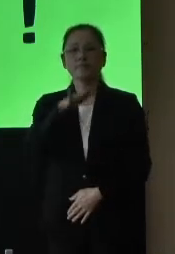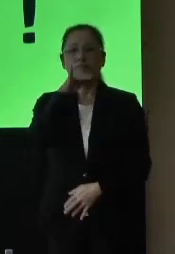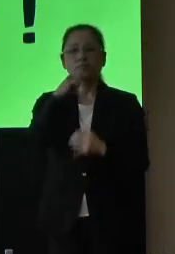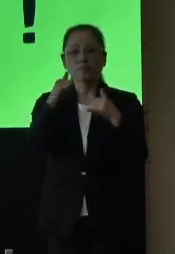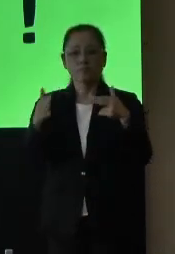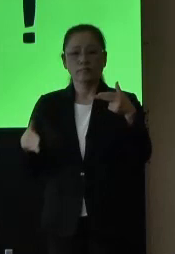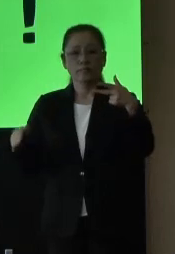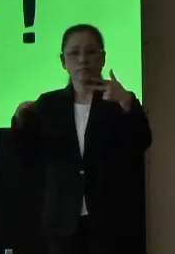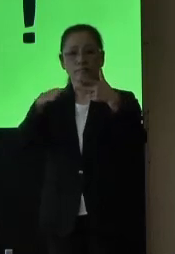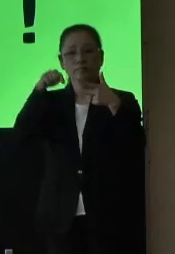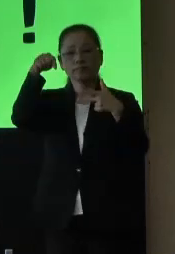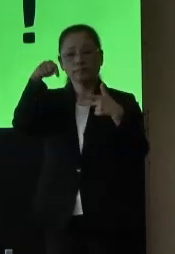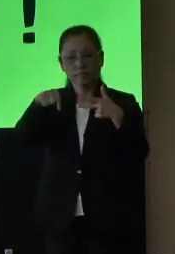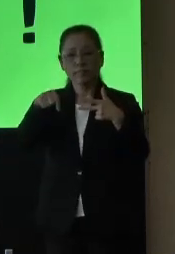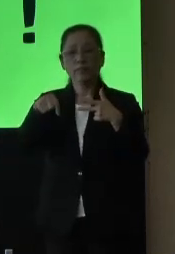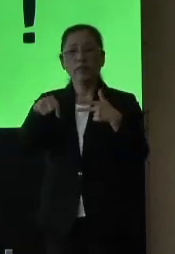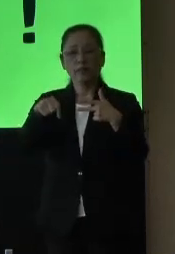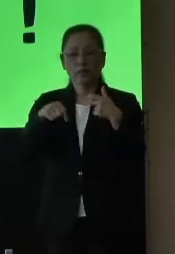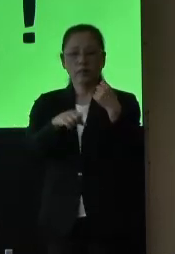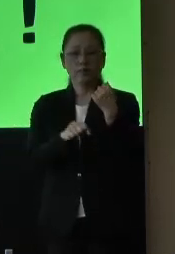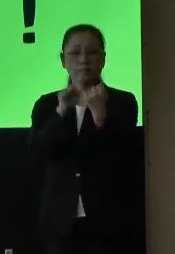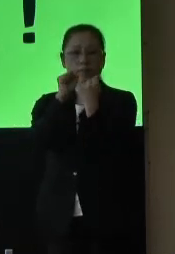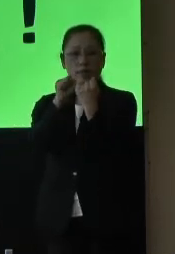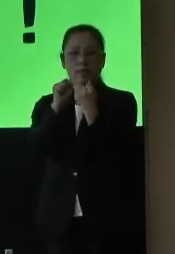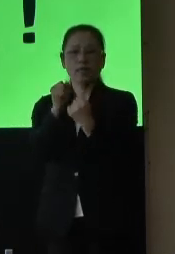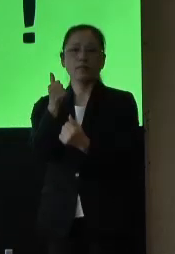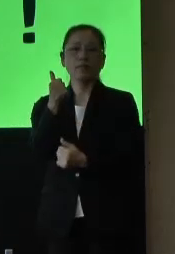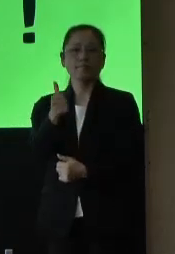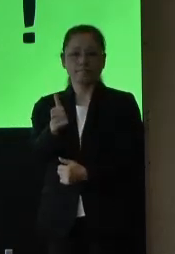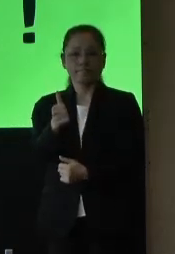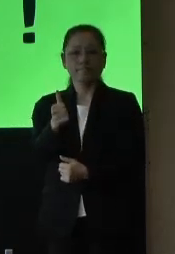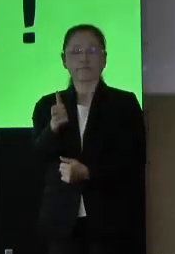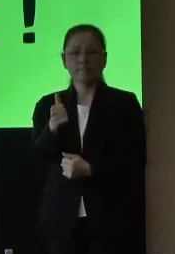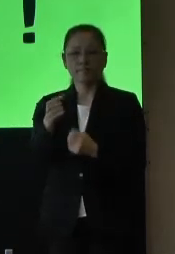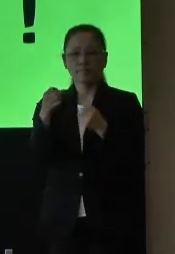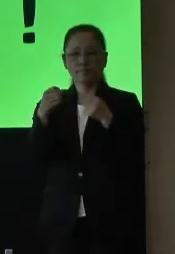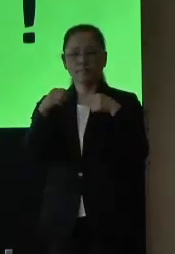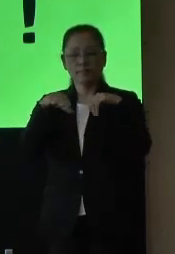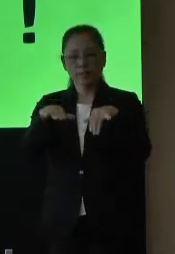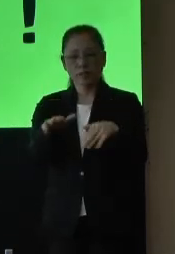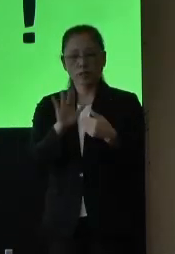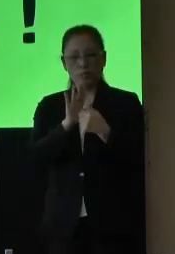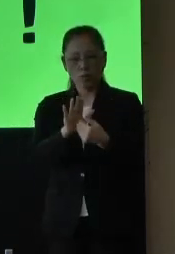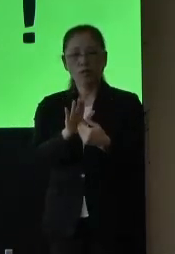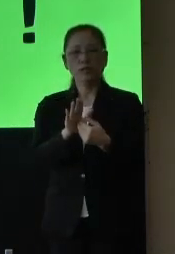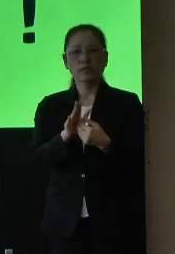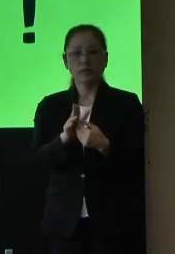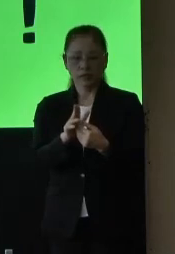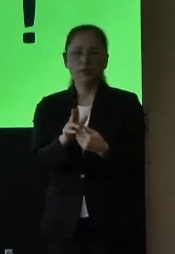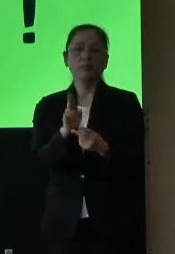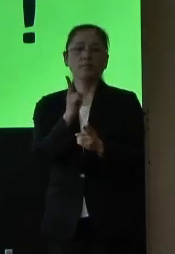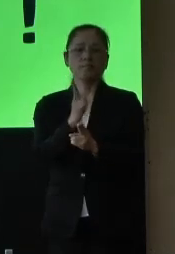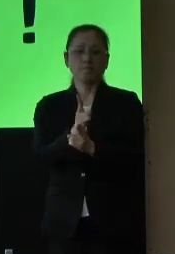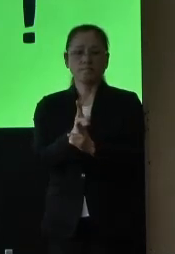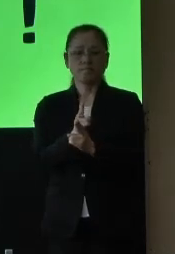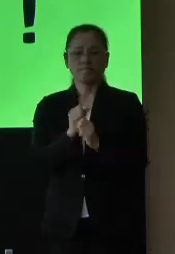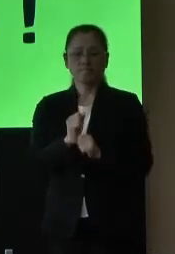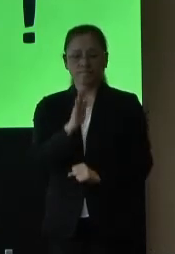設における原則面会禁止など感染防止対策の徹底をお願いいたします。